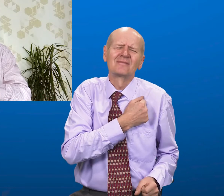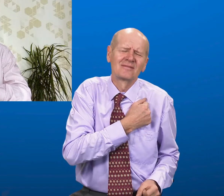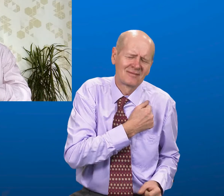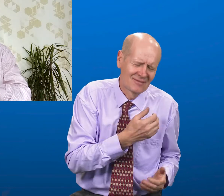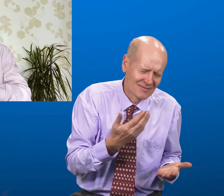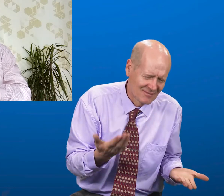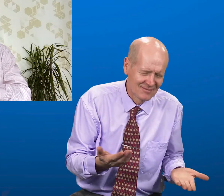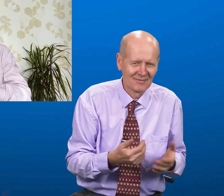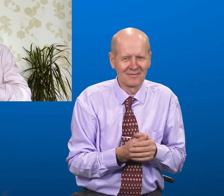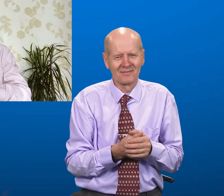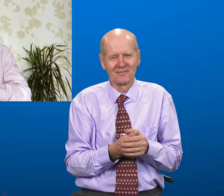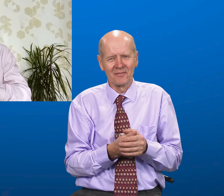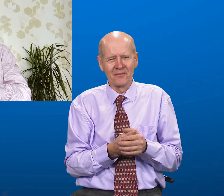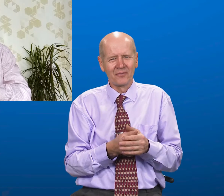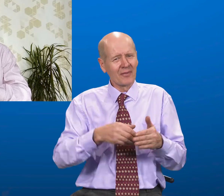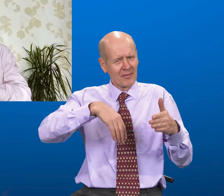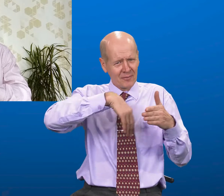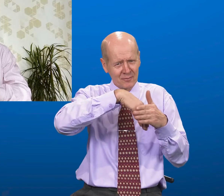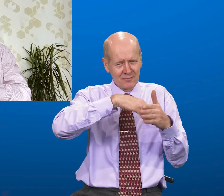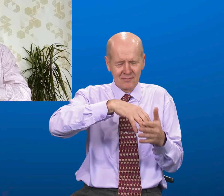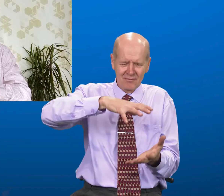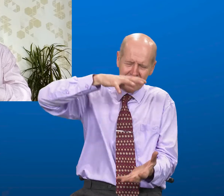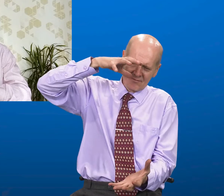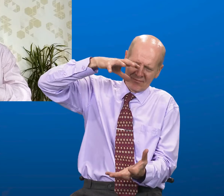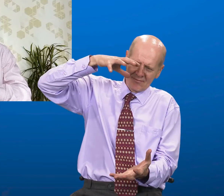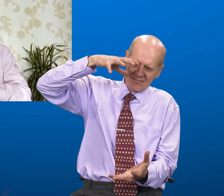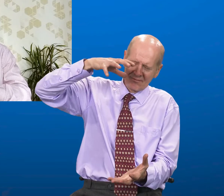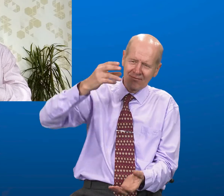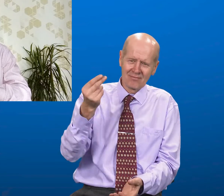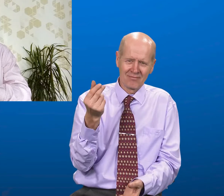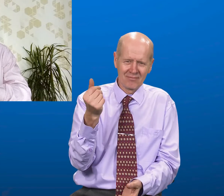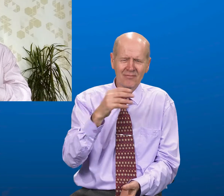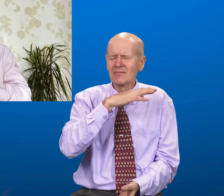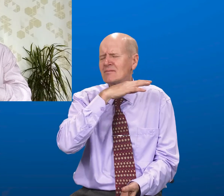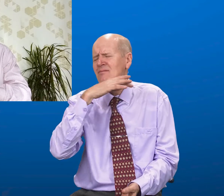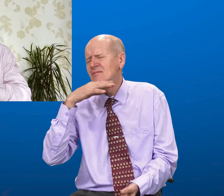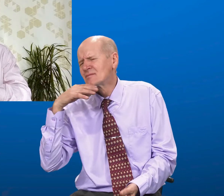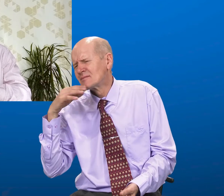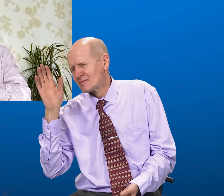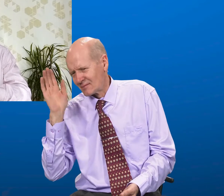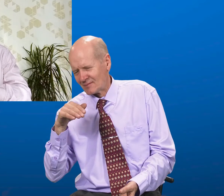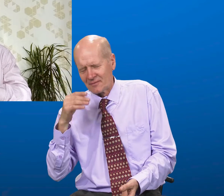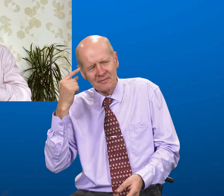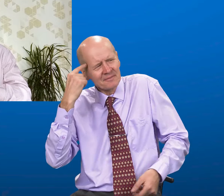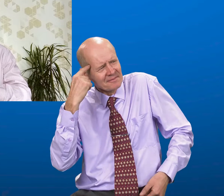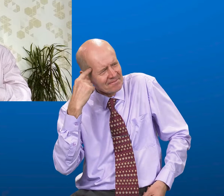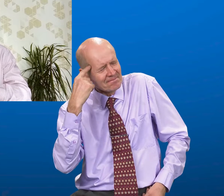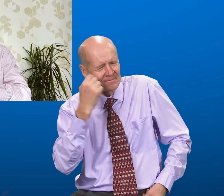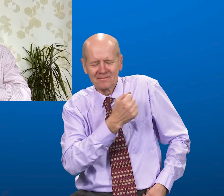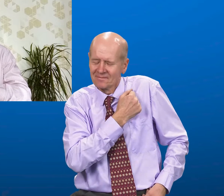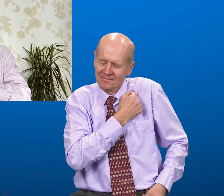равнозначные десятой части. А здесь сумма была другая, намного больше. Но через некоторое время я